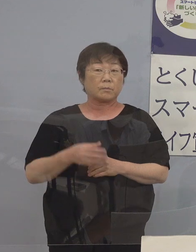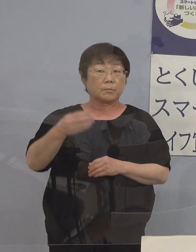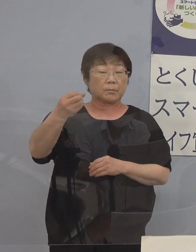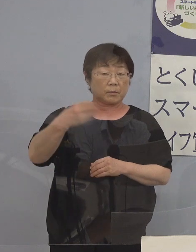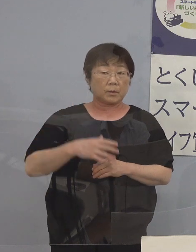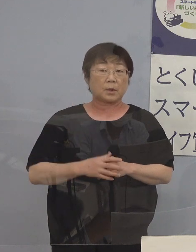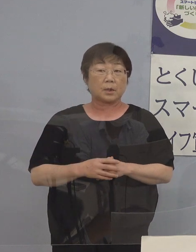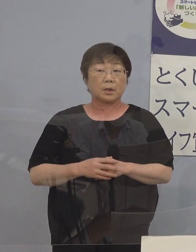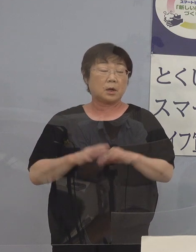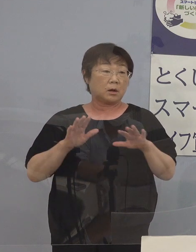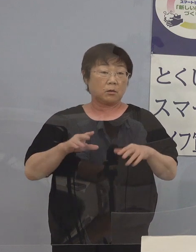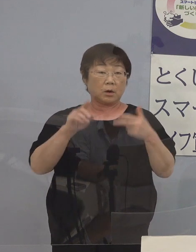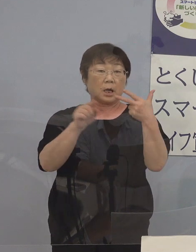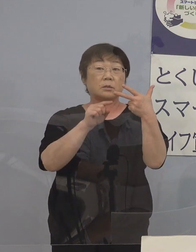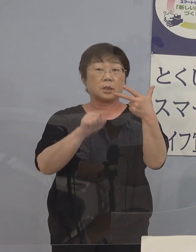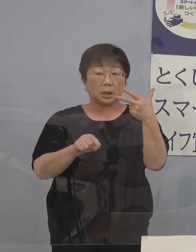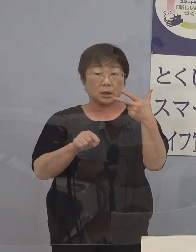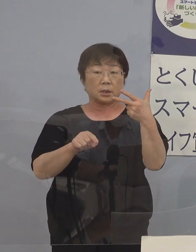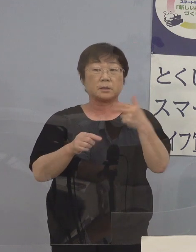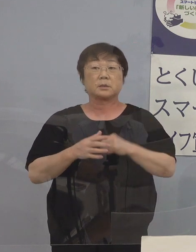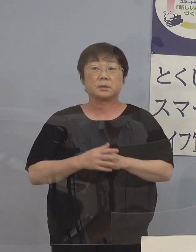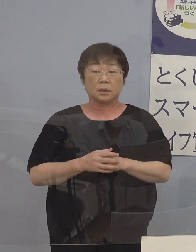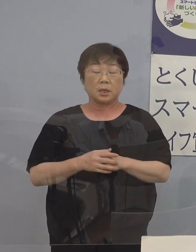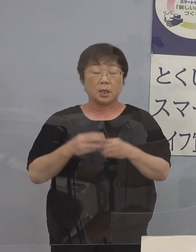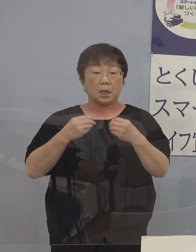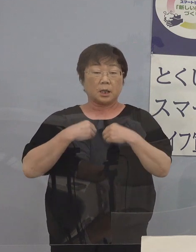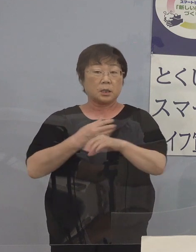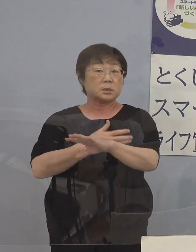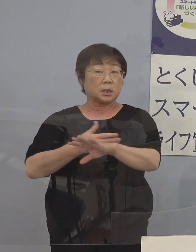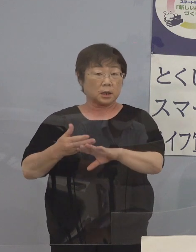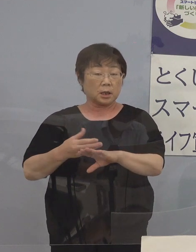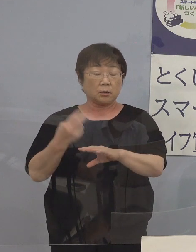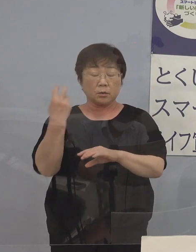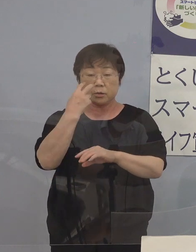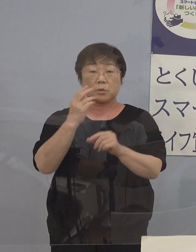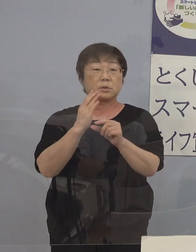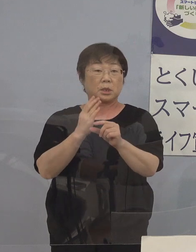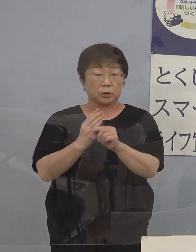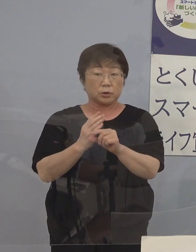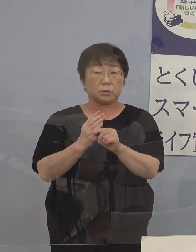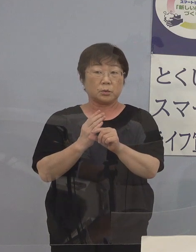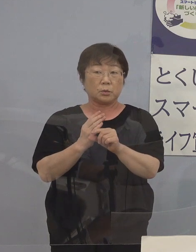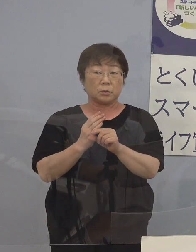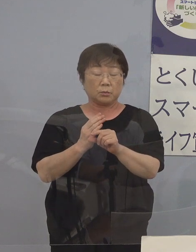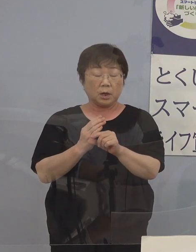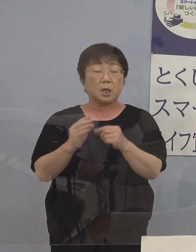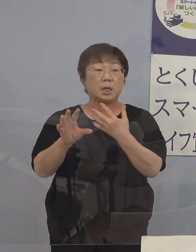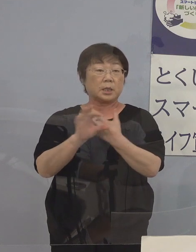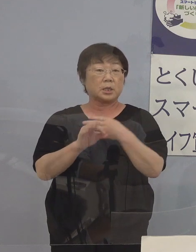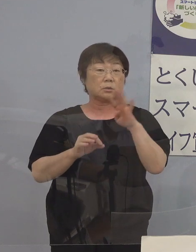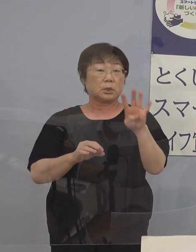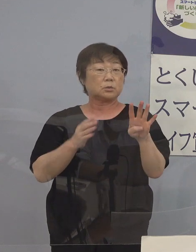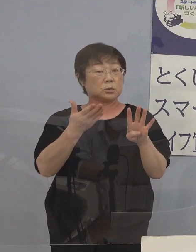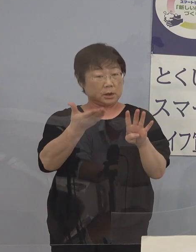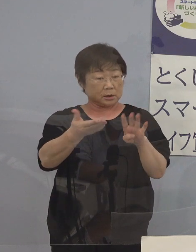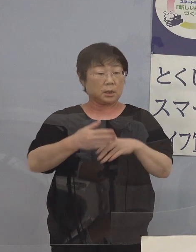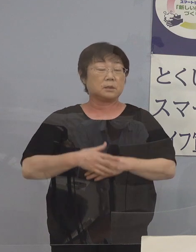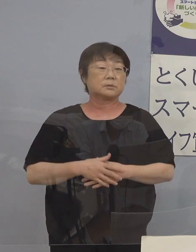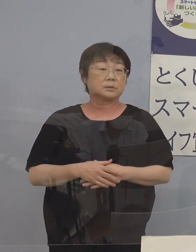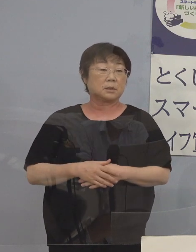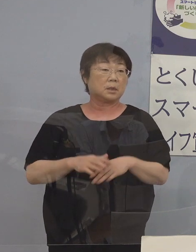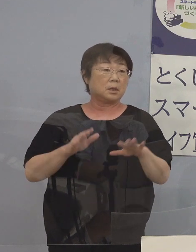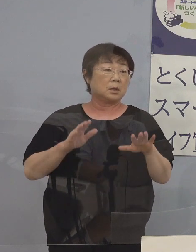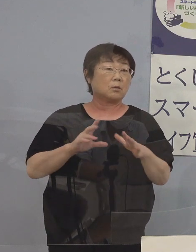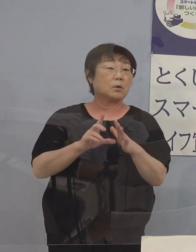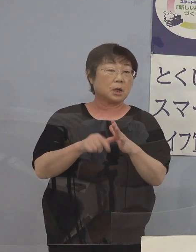今回の7人で、その沖縄でといった感染経路が調査中というか不明なのは1ケース4つと。 今回